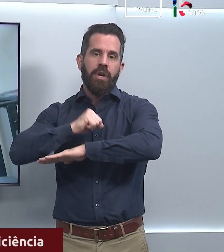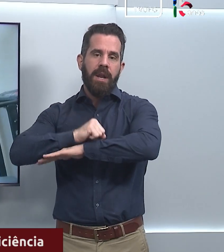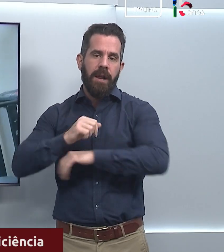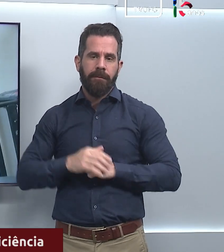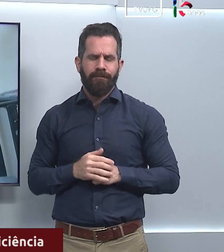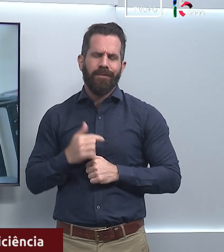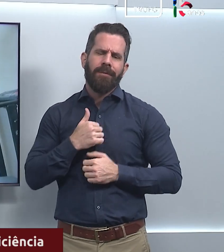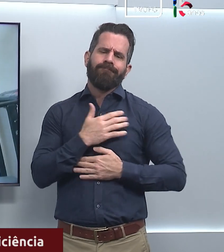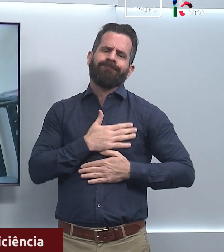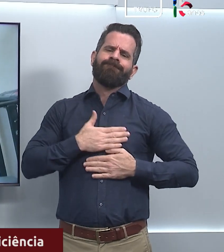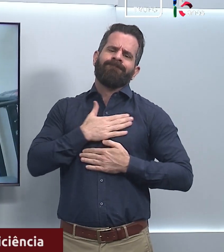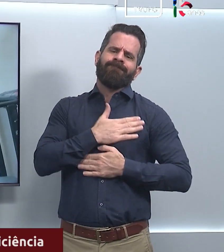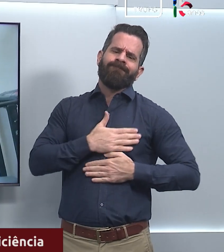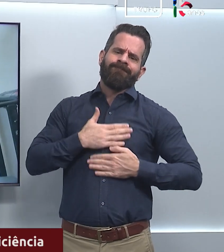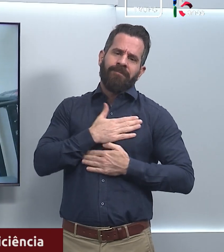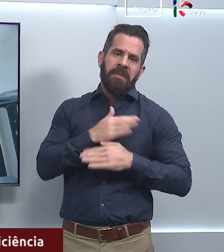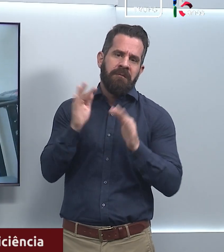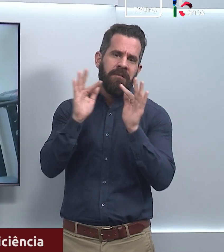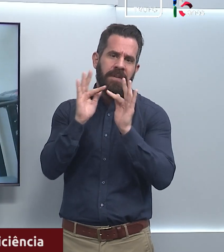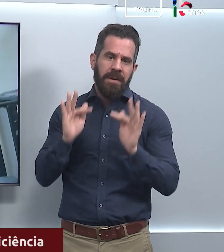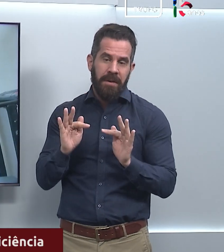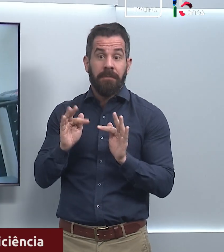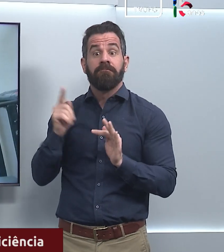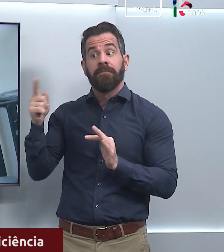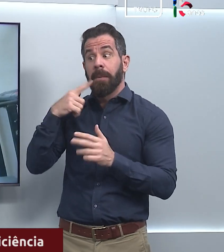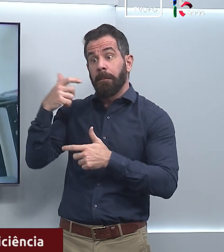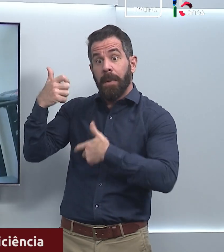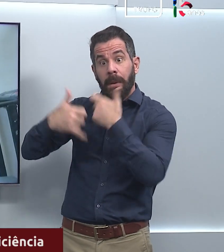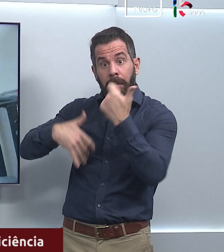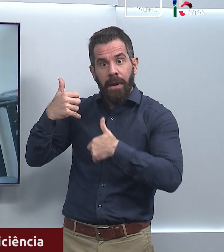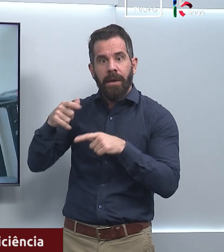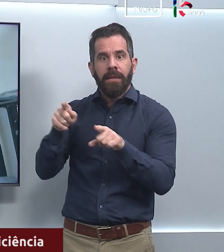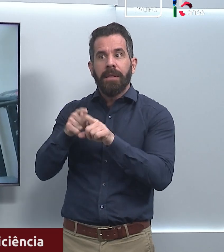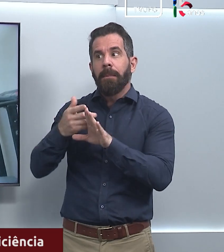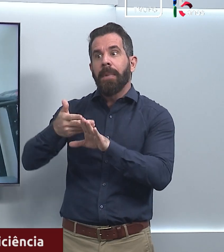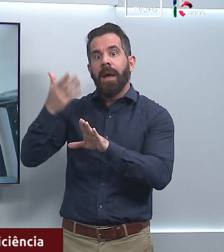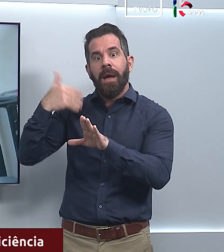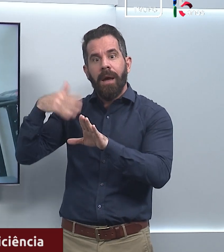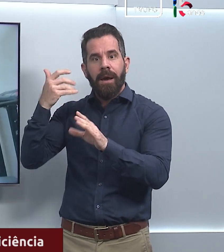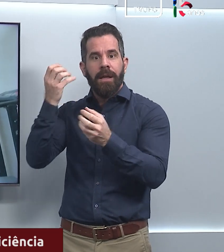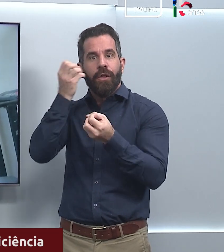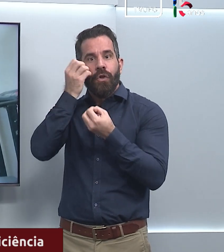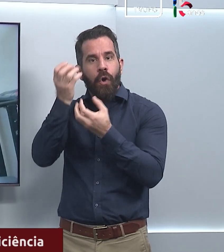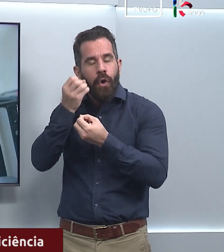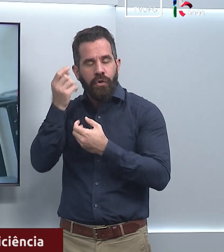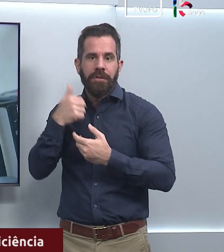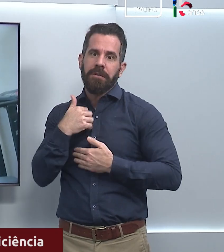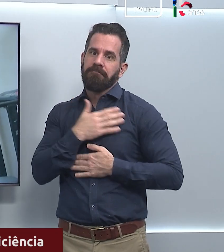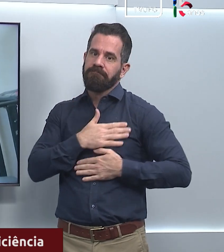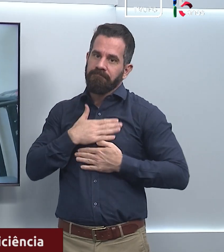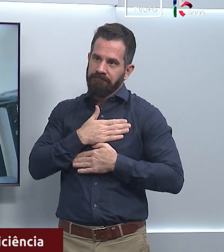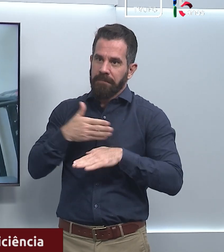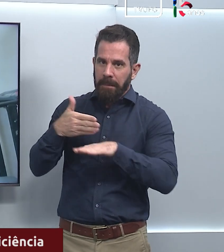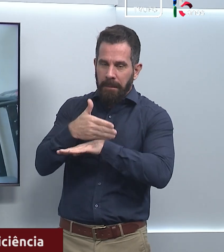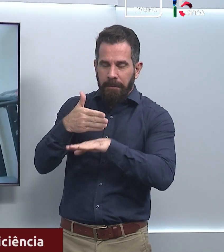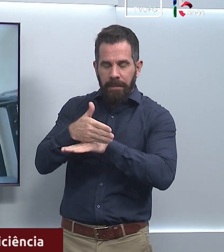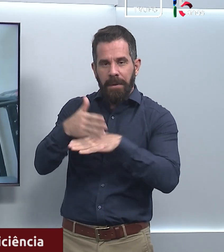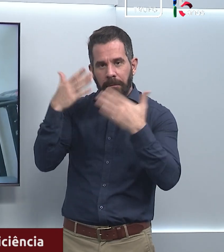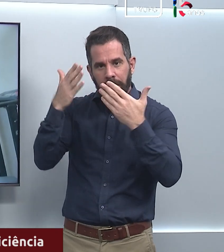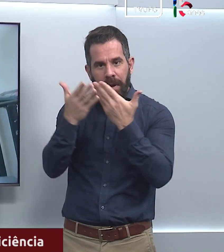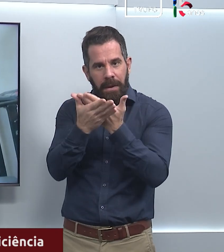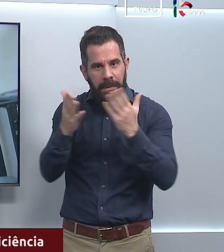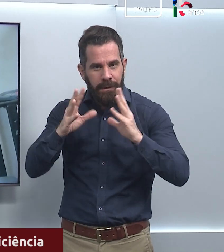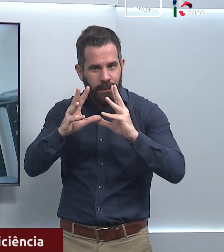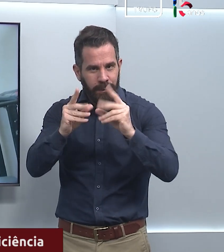e gostei muito da sua locução, das notícias da equipe e parabéns a todas